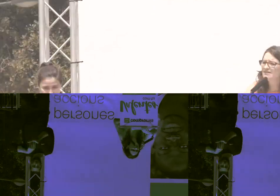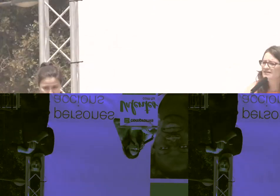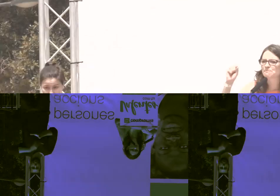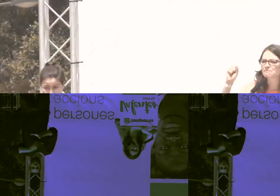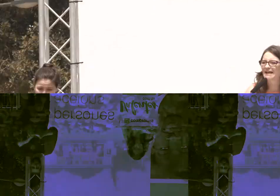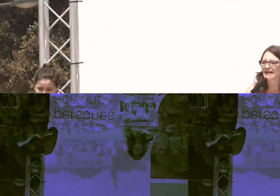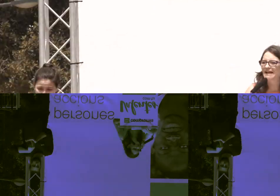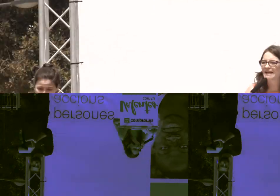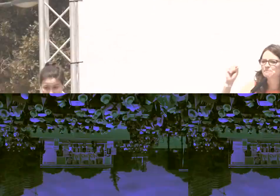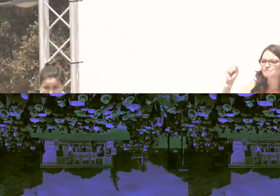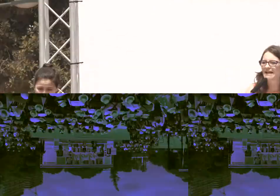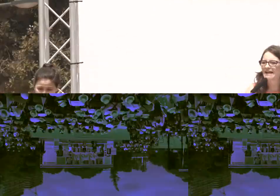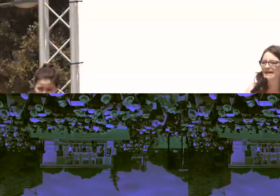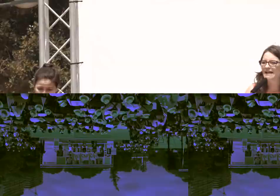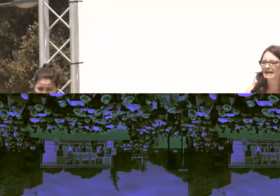el vídeo.